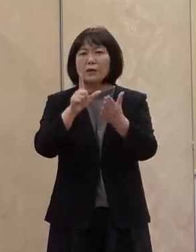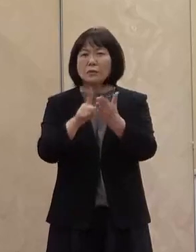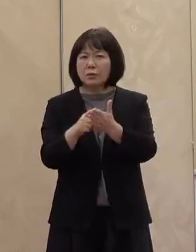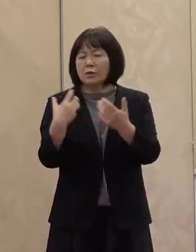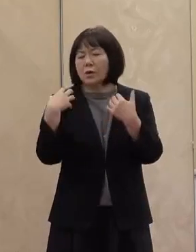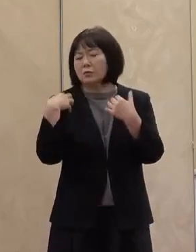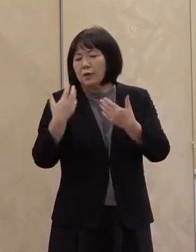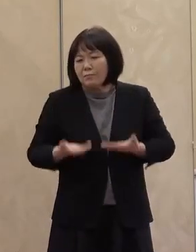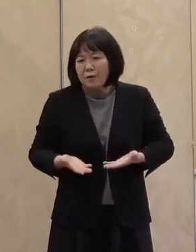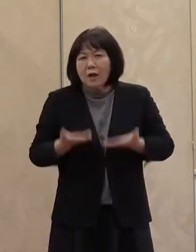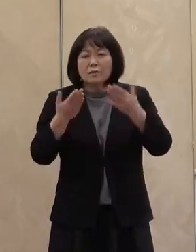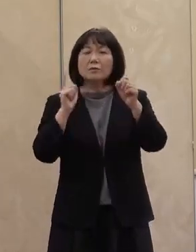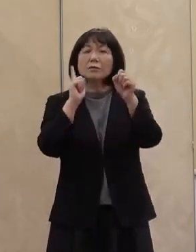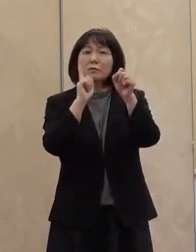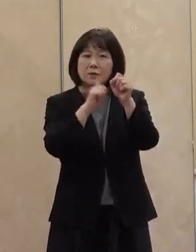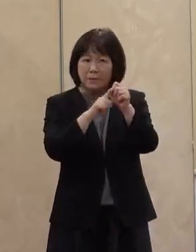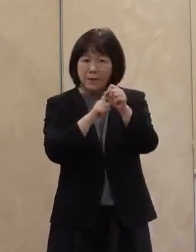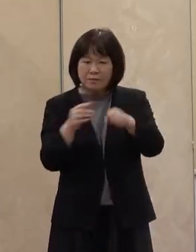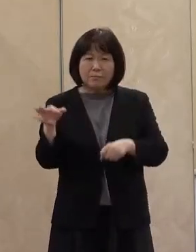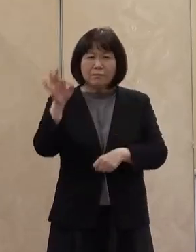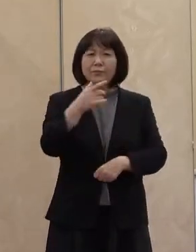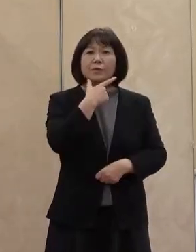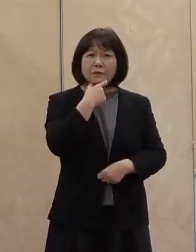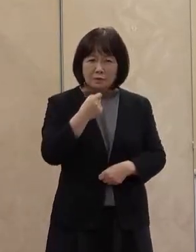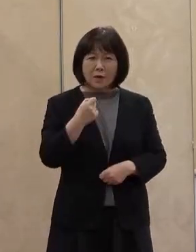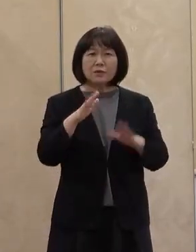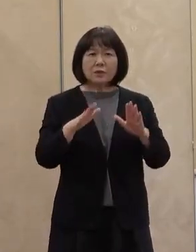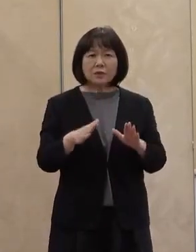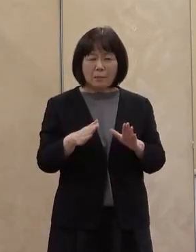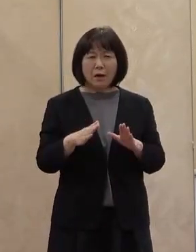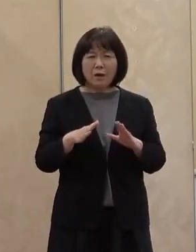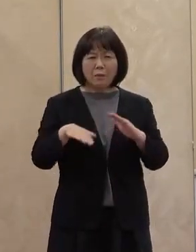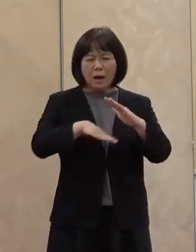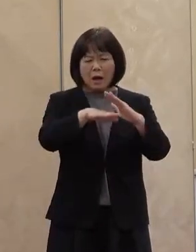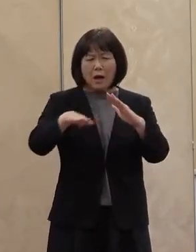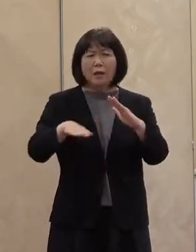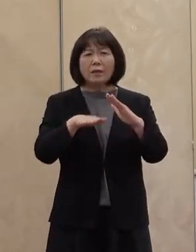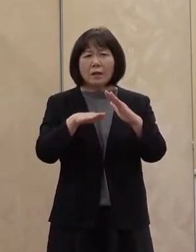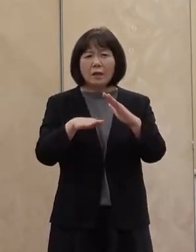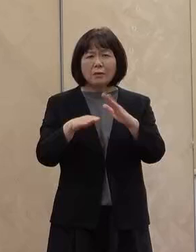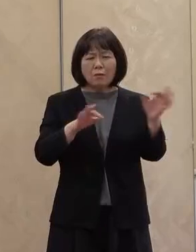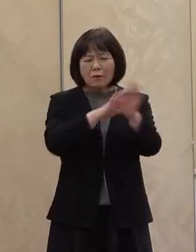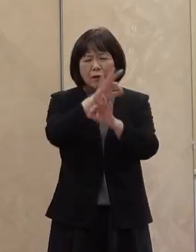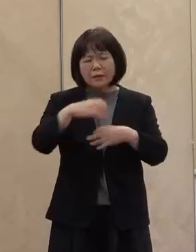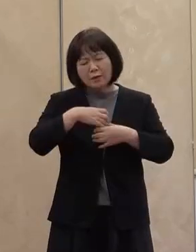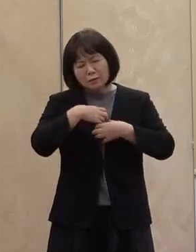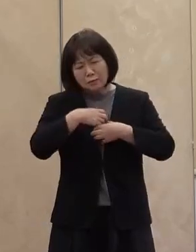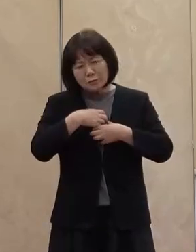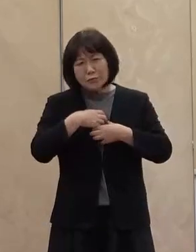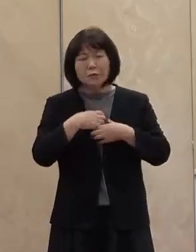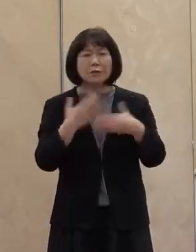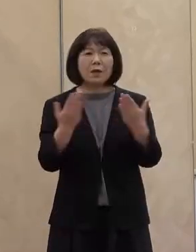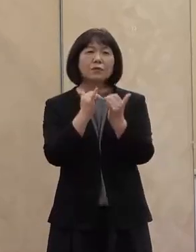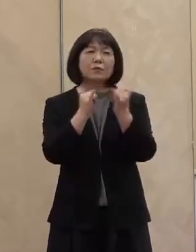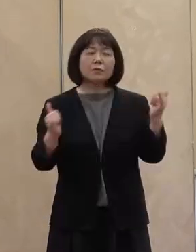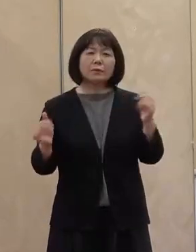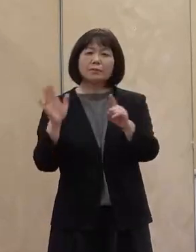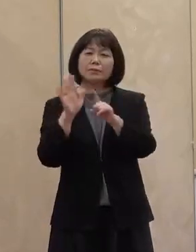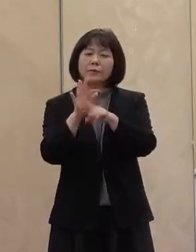今コロナ禍で非常に厳しいあの家庭状況になっている、皆さんの支援をしていきたいと思います。